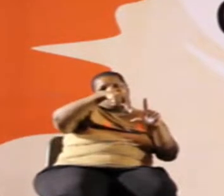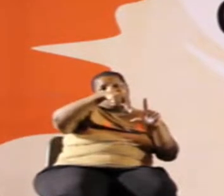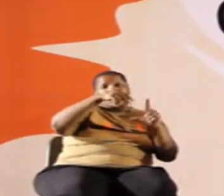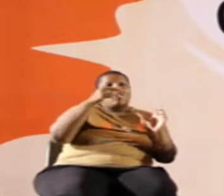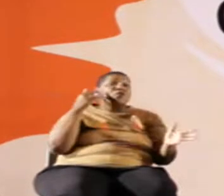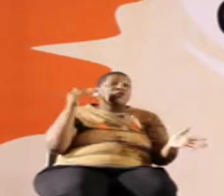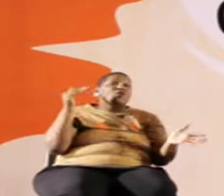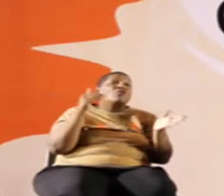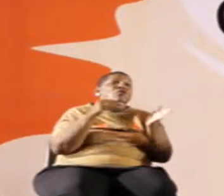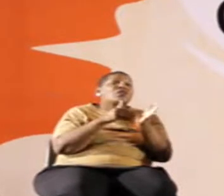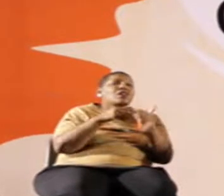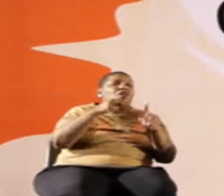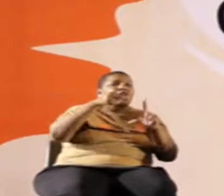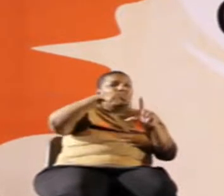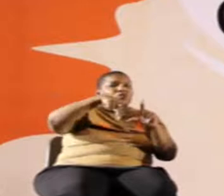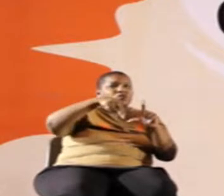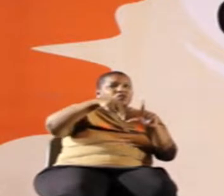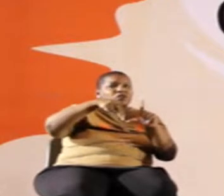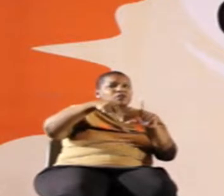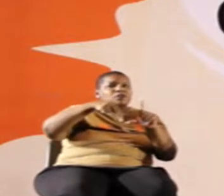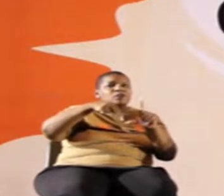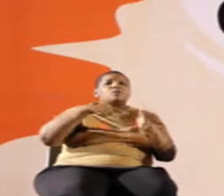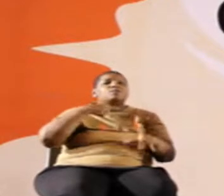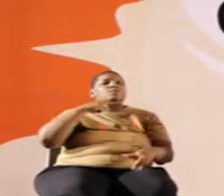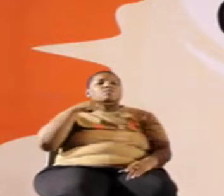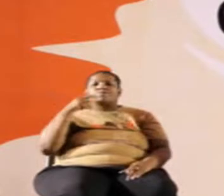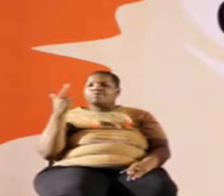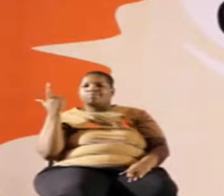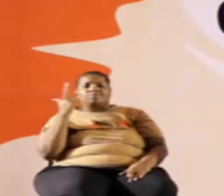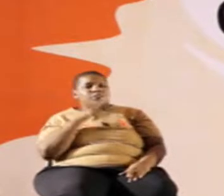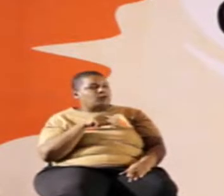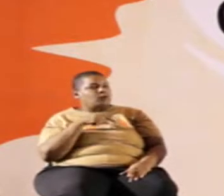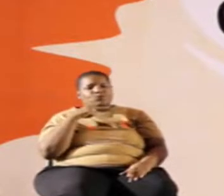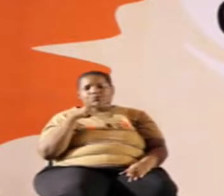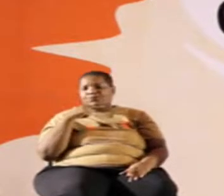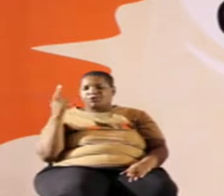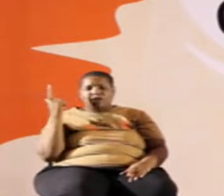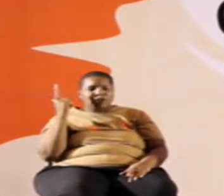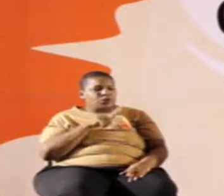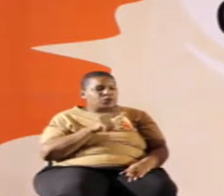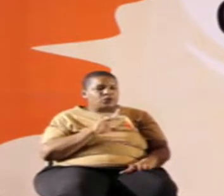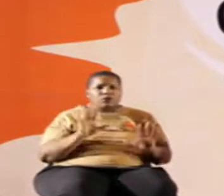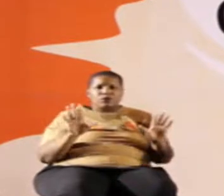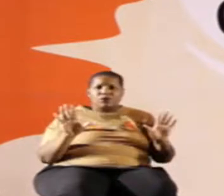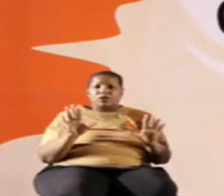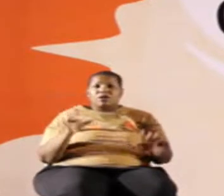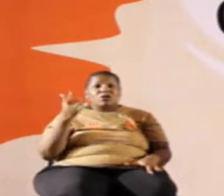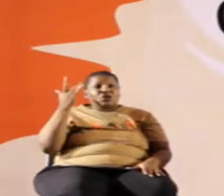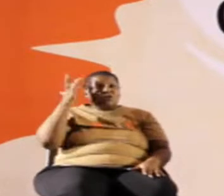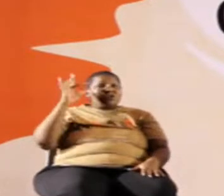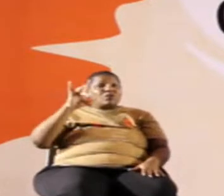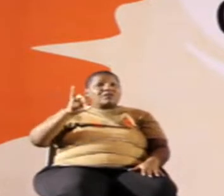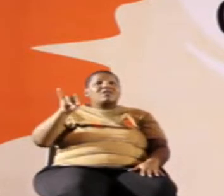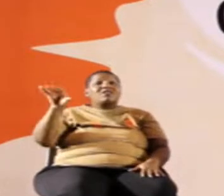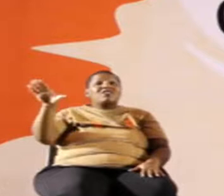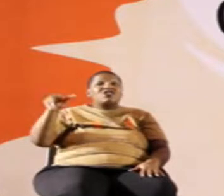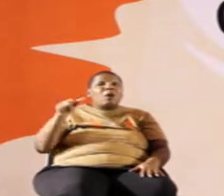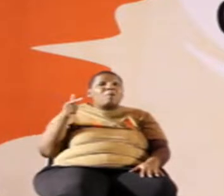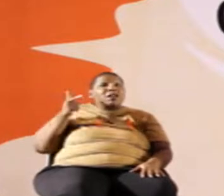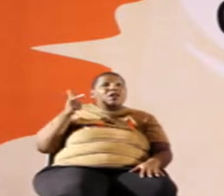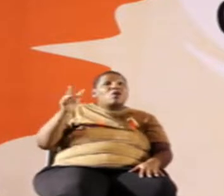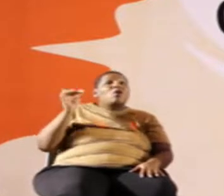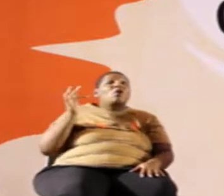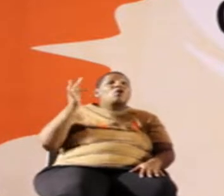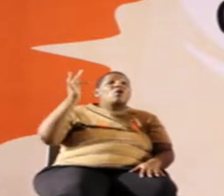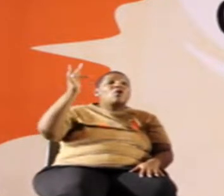Ao fim da novela. Ou seja, o jogo não está ganho. O jogo não está ganho. A gente não sabe se elas vão ser chamadas para alguma